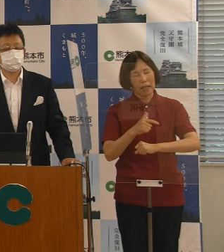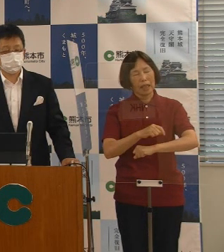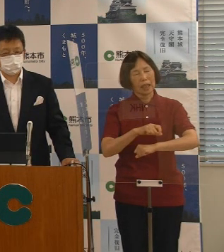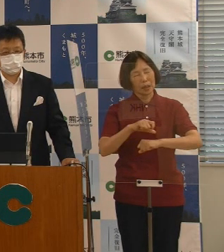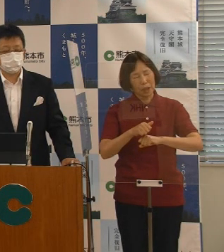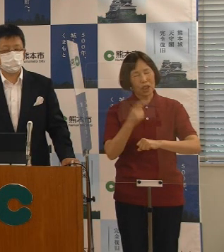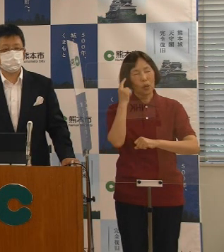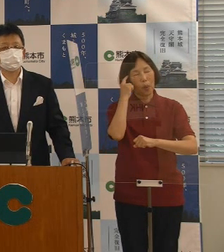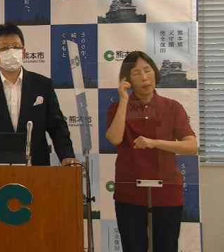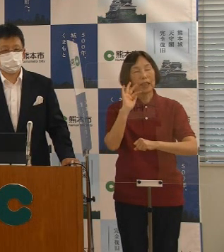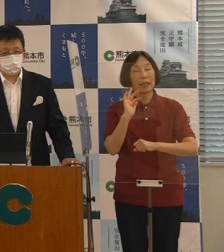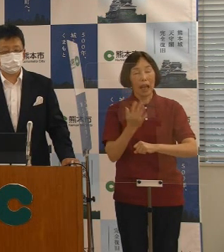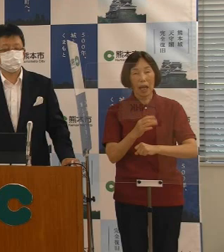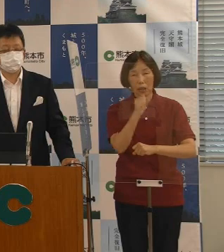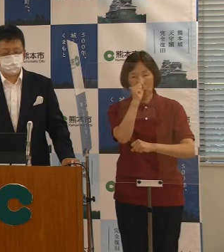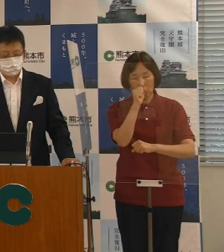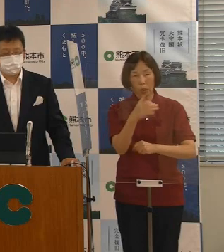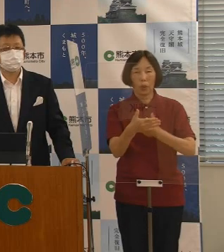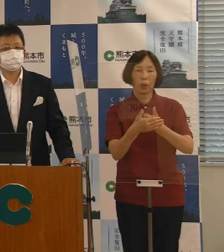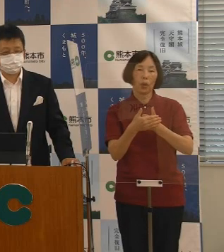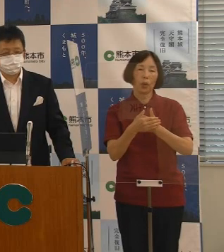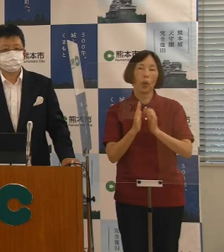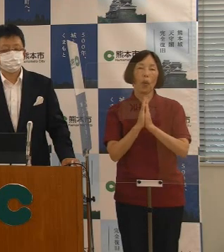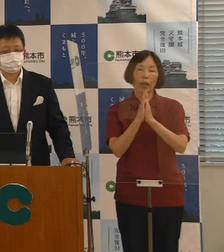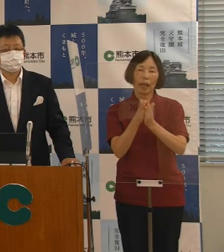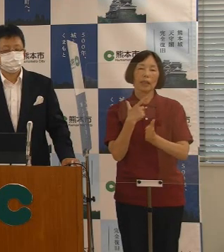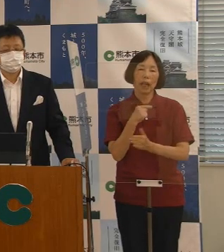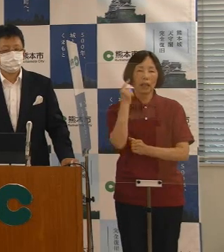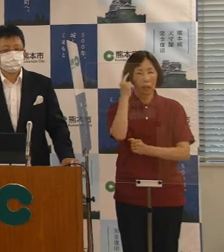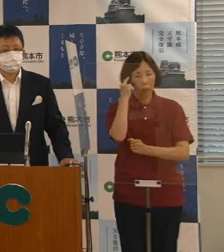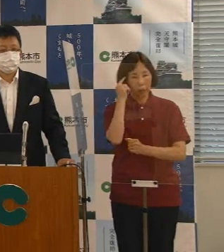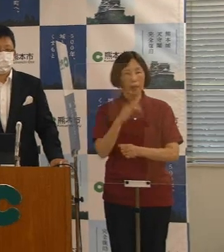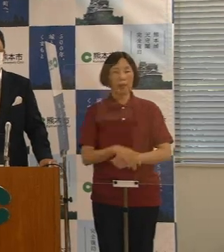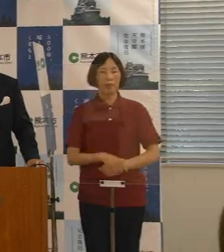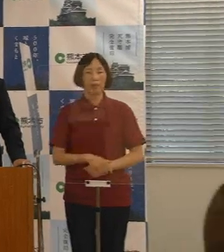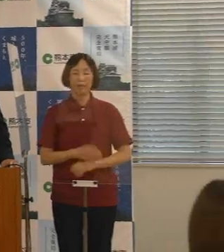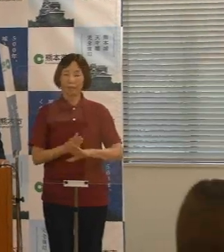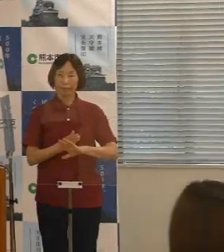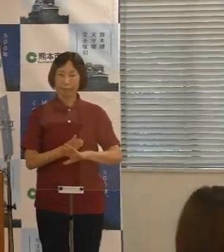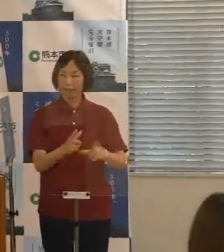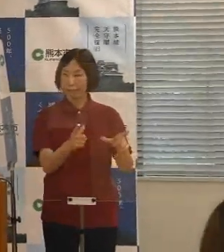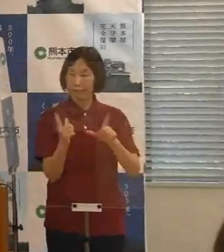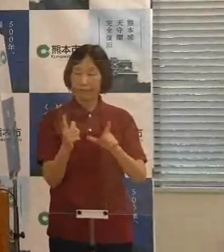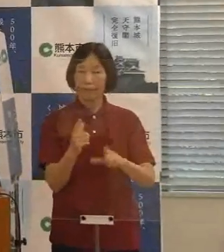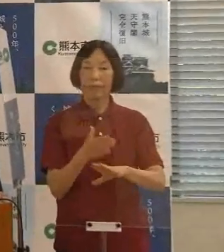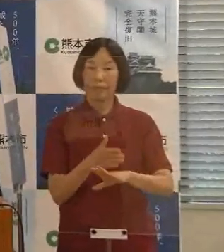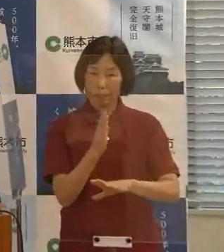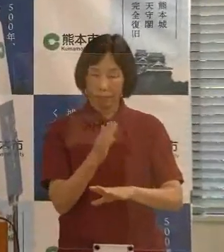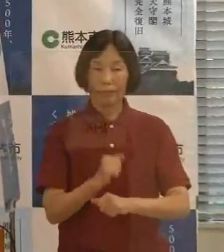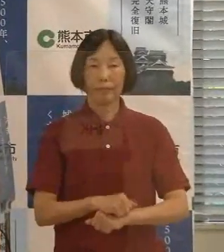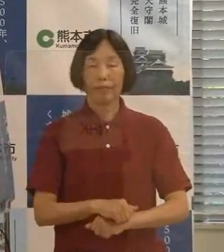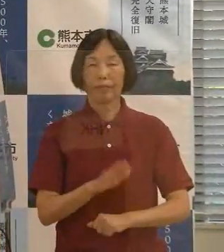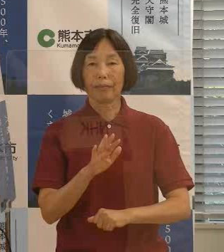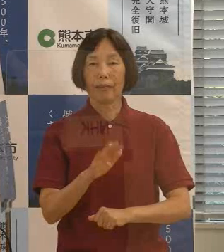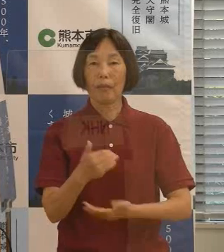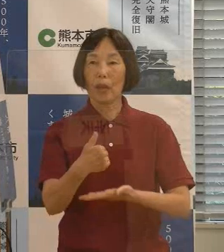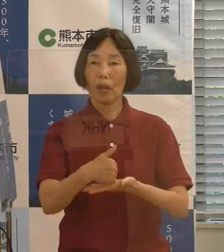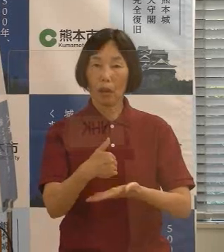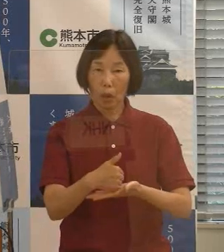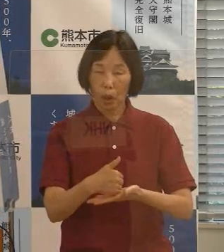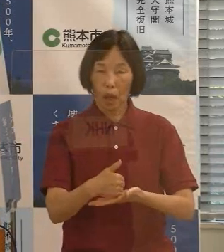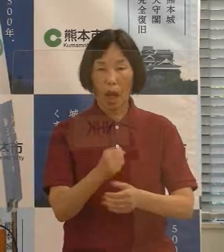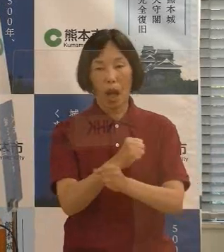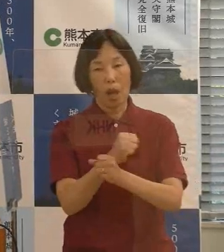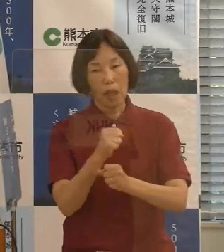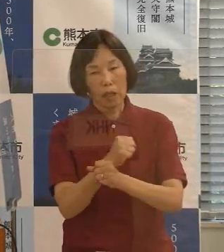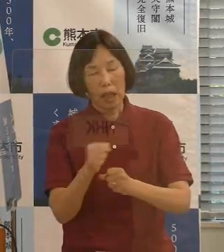ありますけれども、よろしくご協力をお願いしたいというふうに思います。 ありがとうございます。 今ちょっとお話にもありましたが、その間に合わ